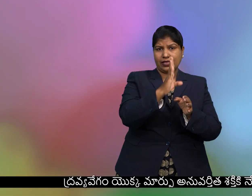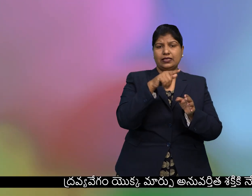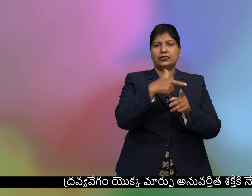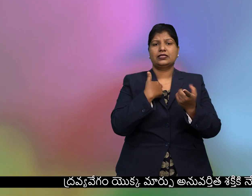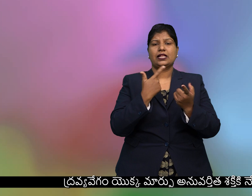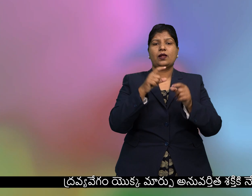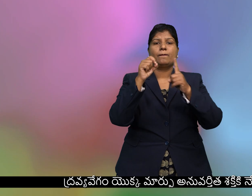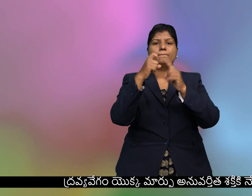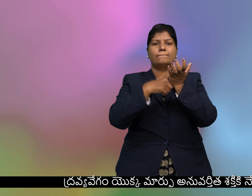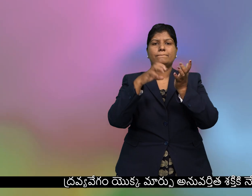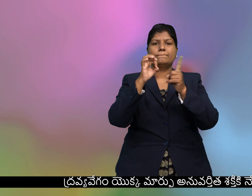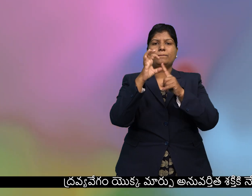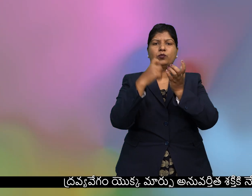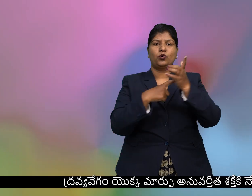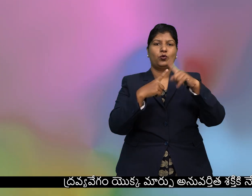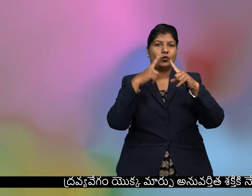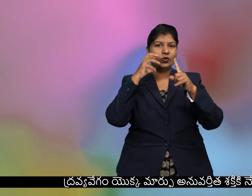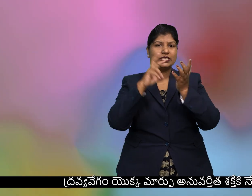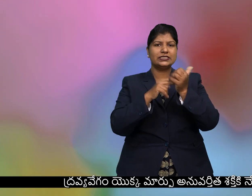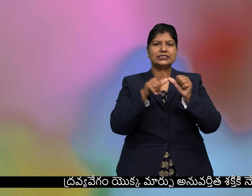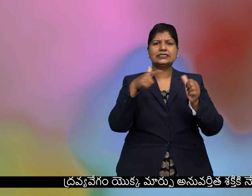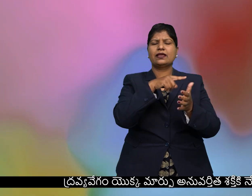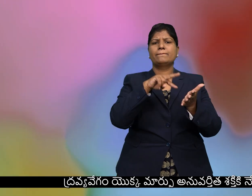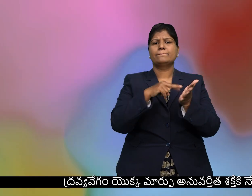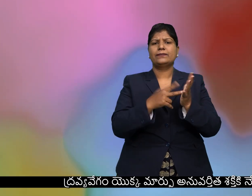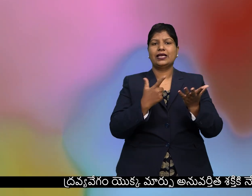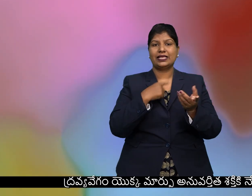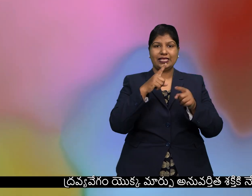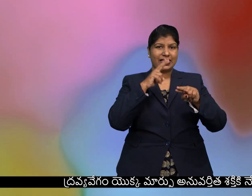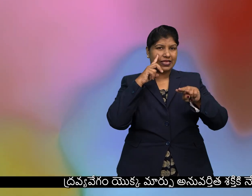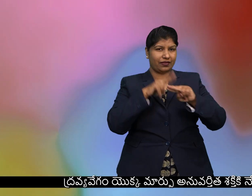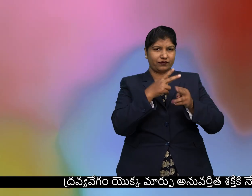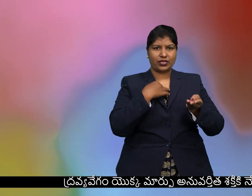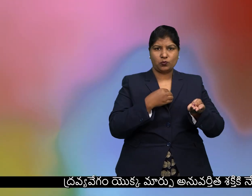ద్రవ్యవేగం యొక్క మార్పు అనువర్తిత శక్తికి నేరుగా